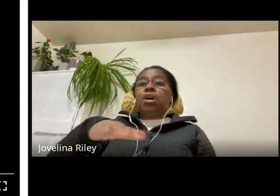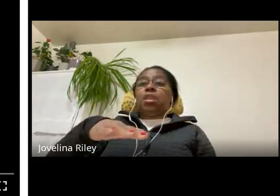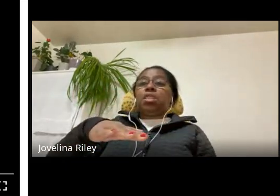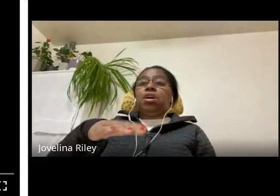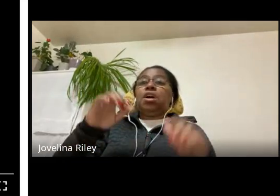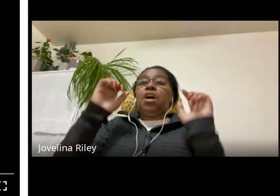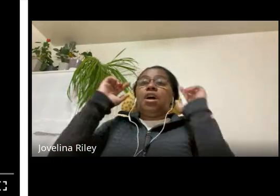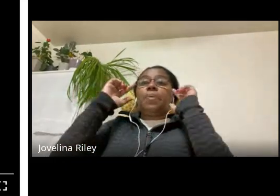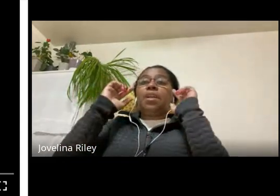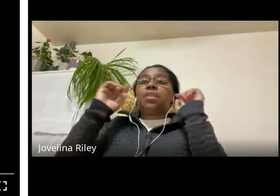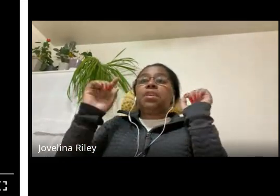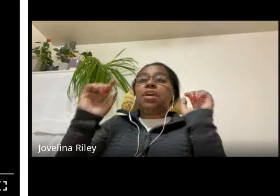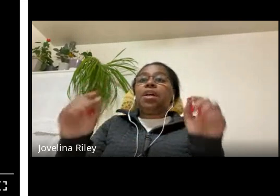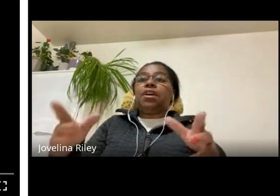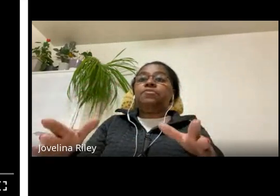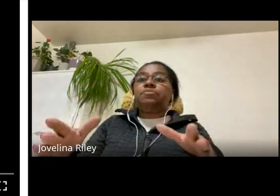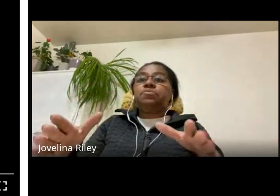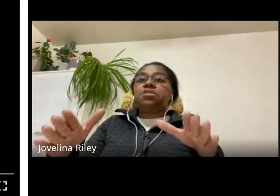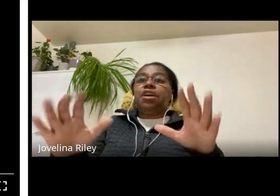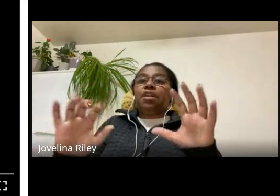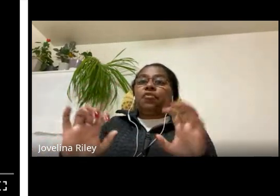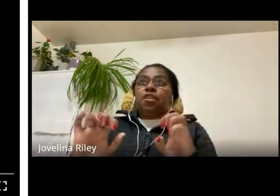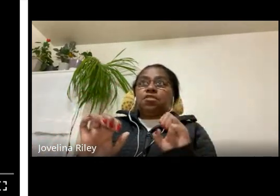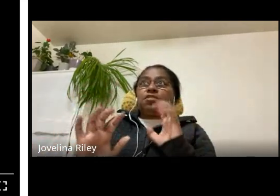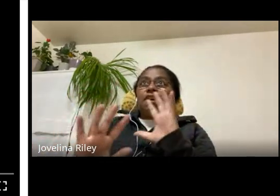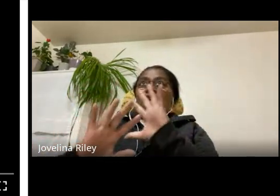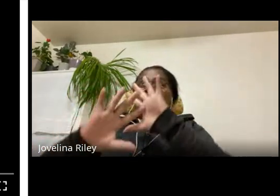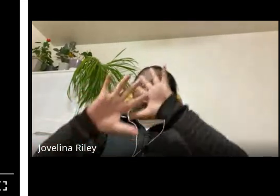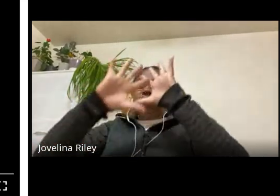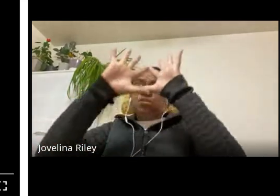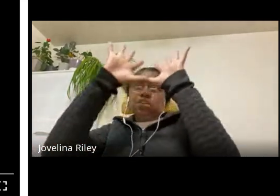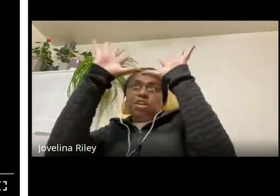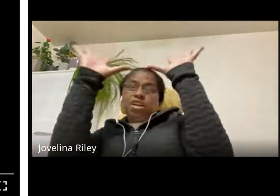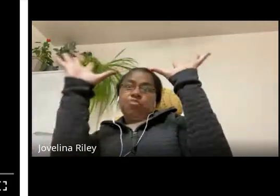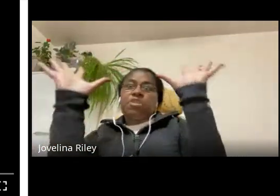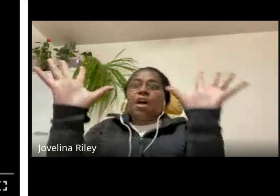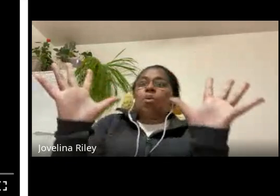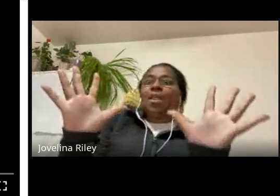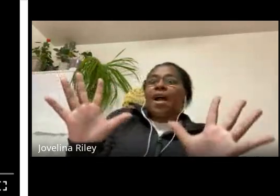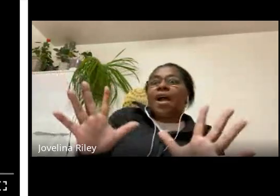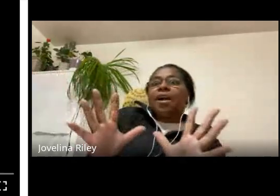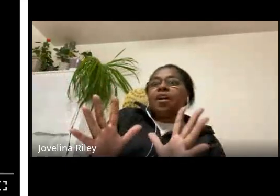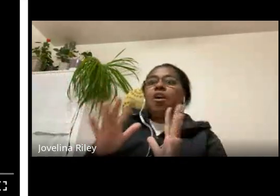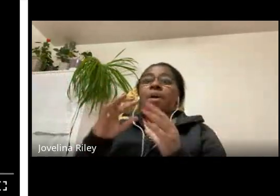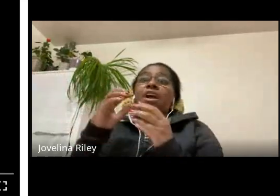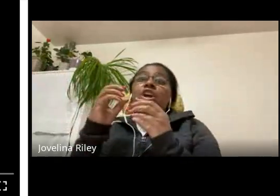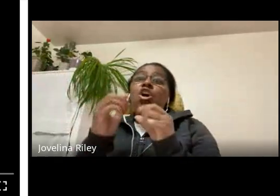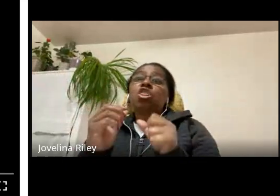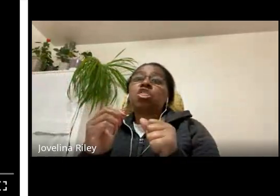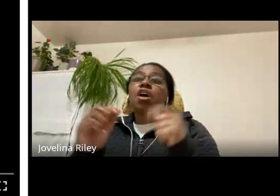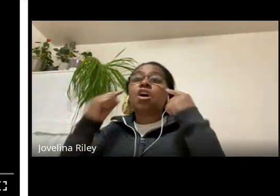com criança, parece que ela fez algo assim espetacular